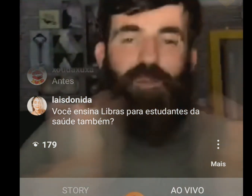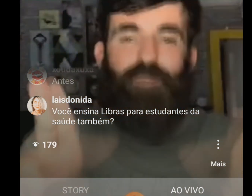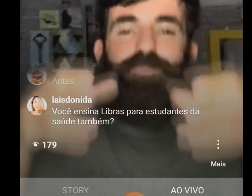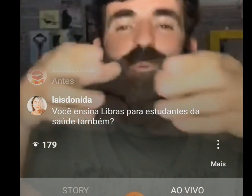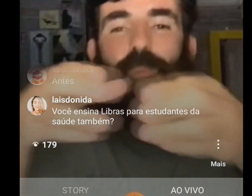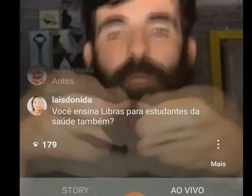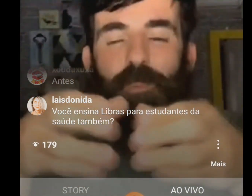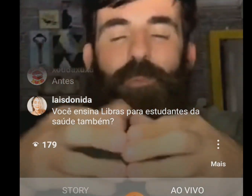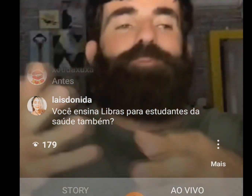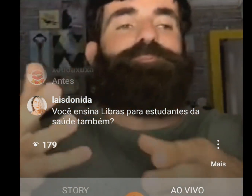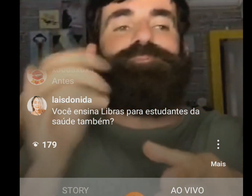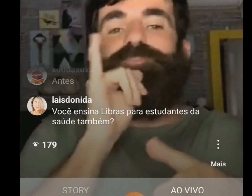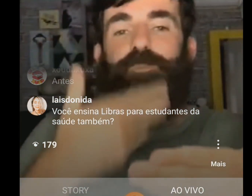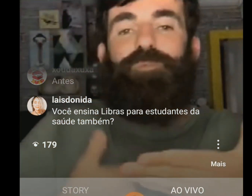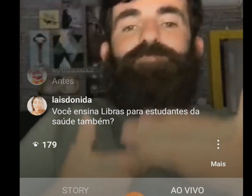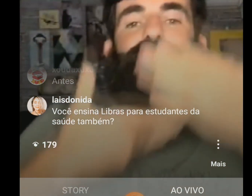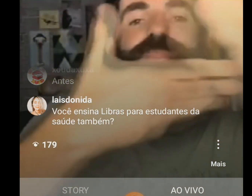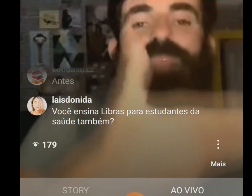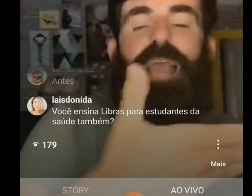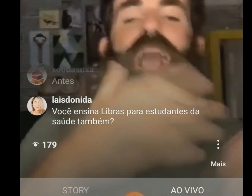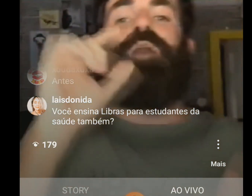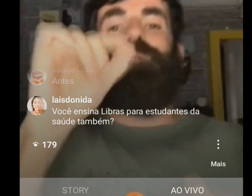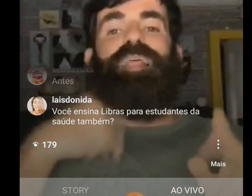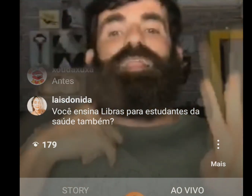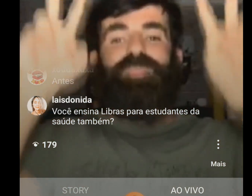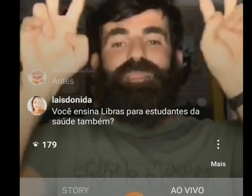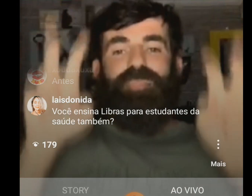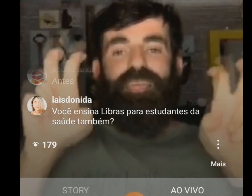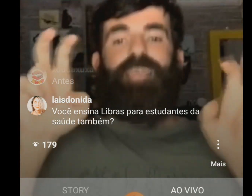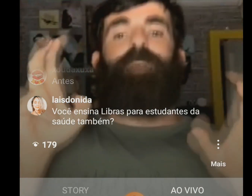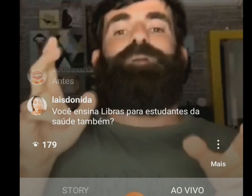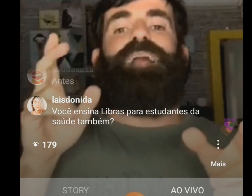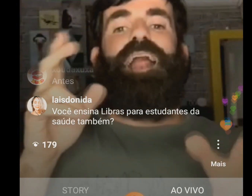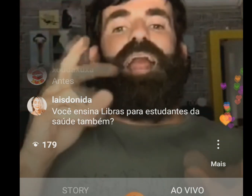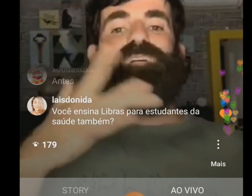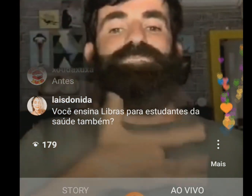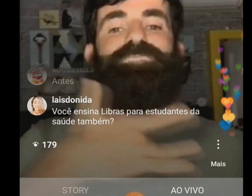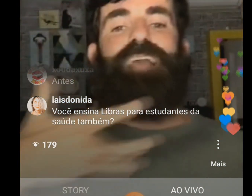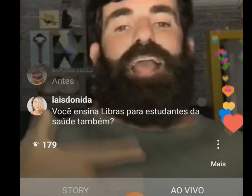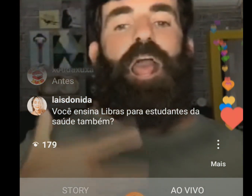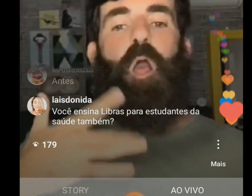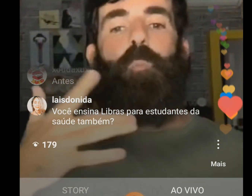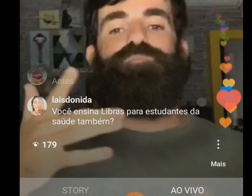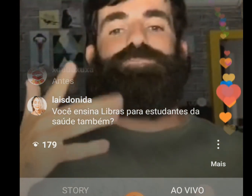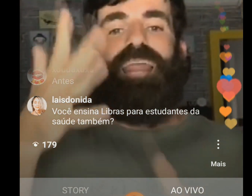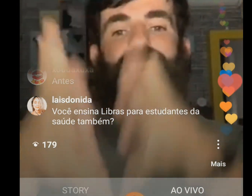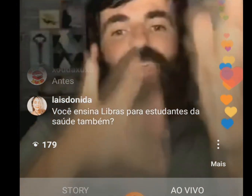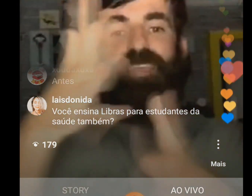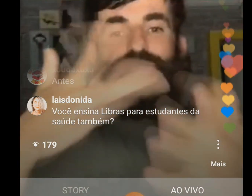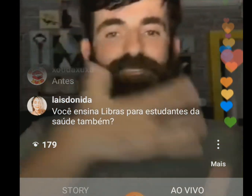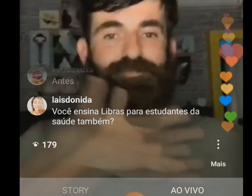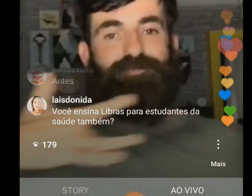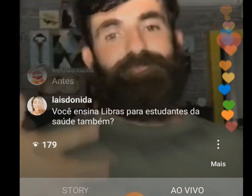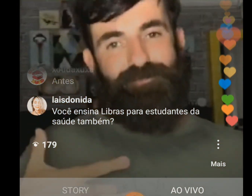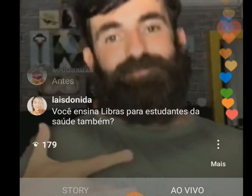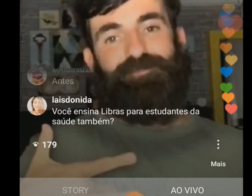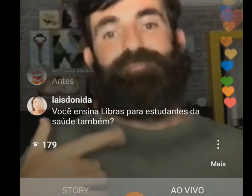Gelco é um grupo de apoio na universidade que atende as pessoas de acordo com temas, por